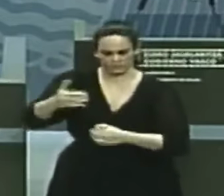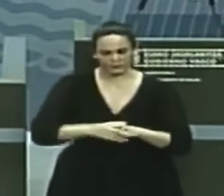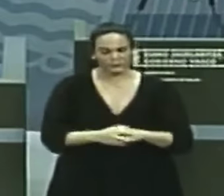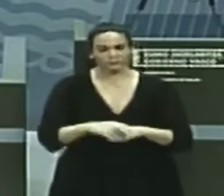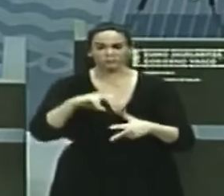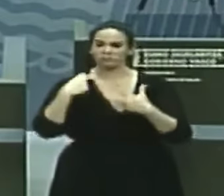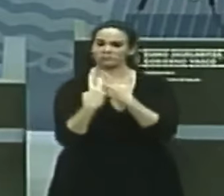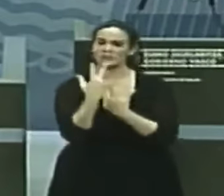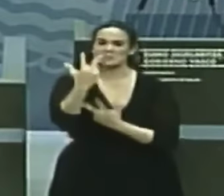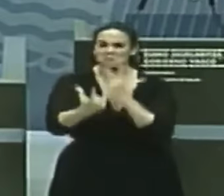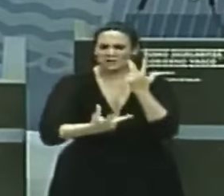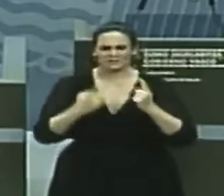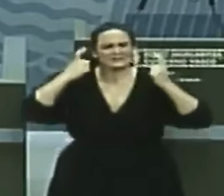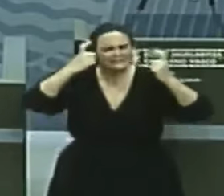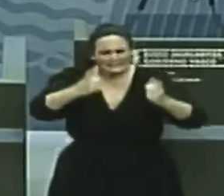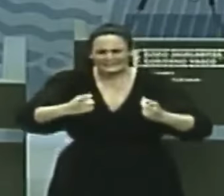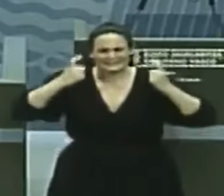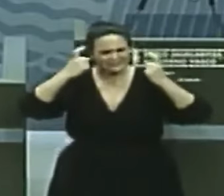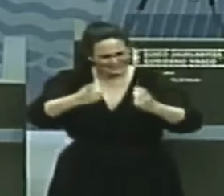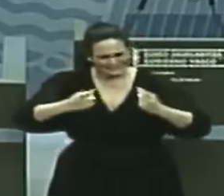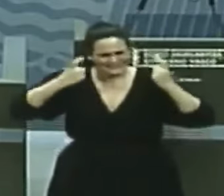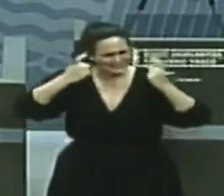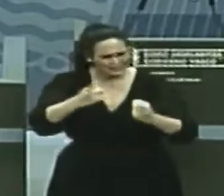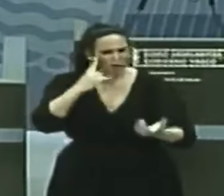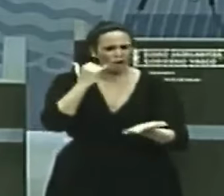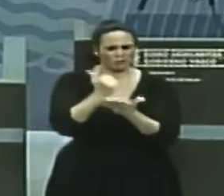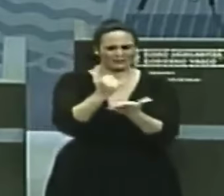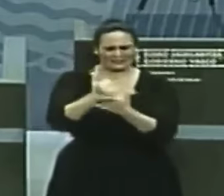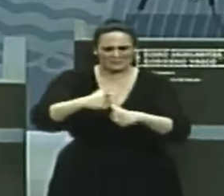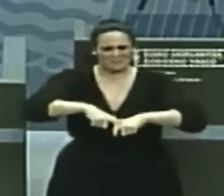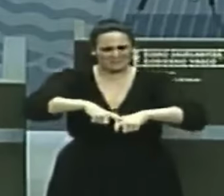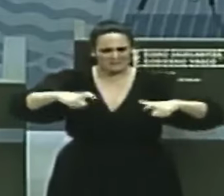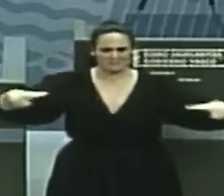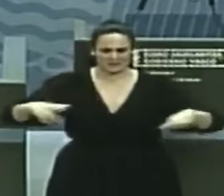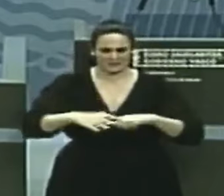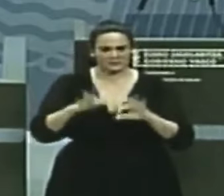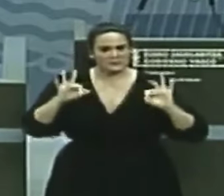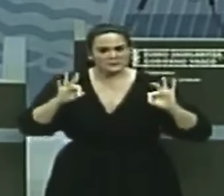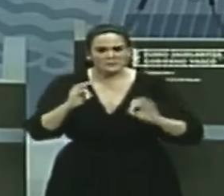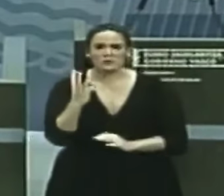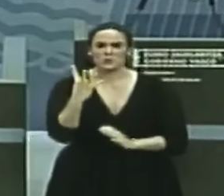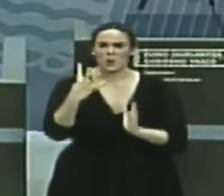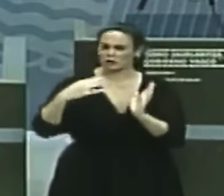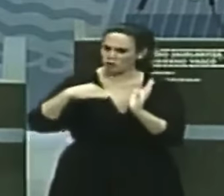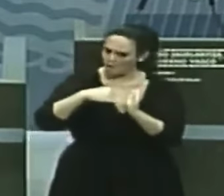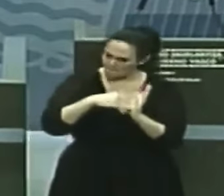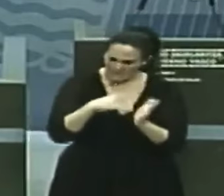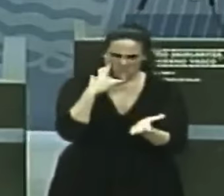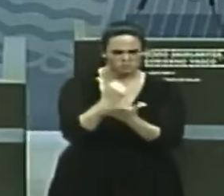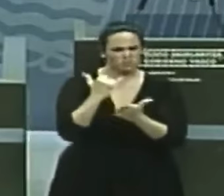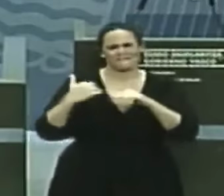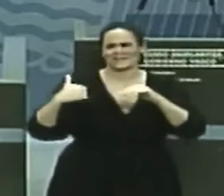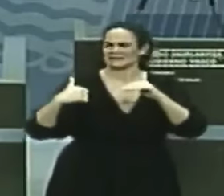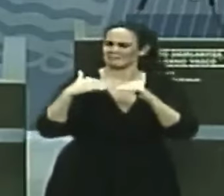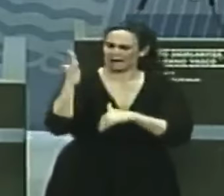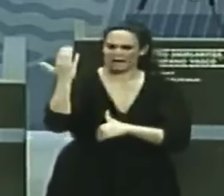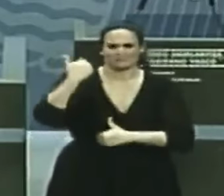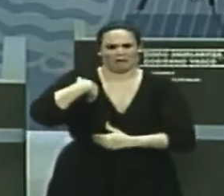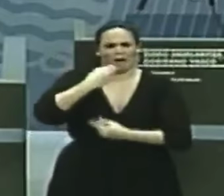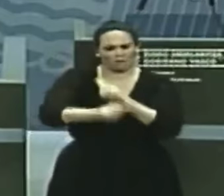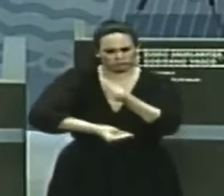día literalidad alicates que llego egiteko gustará ama la humilla probaban yo que llegó el indi